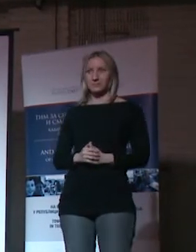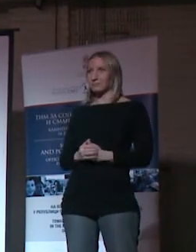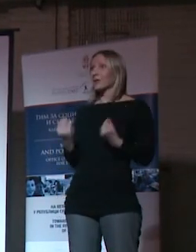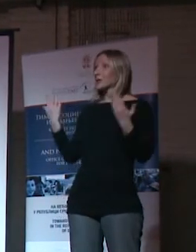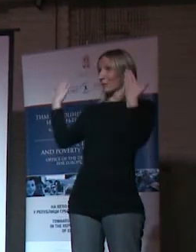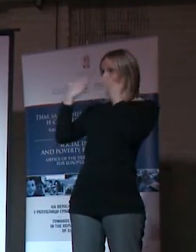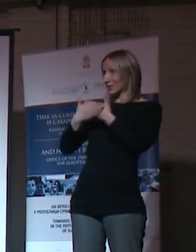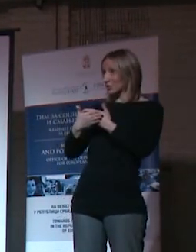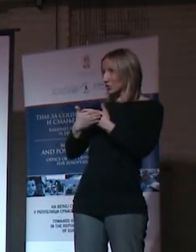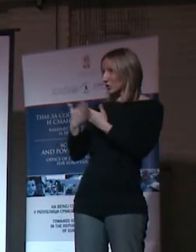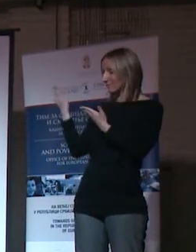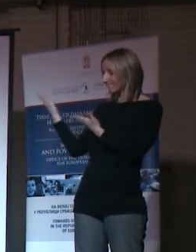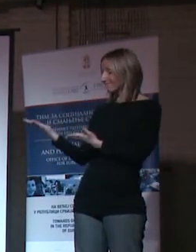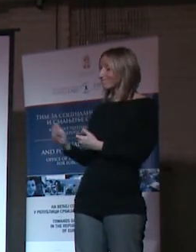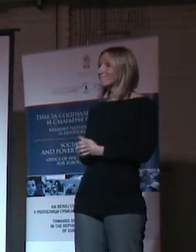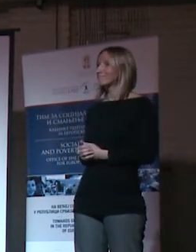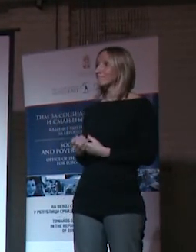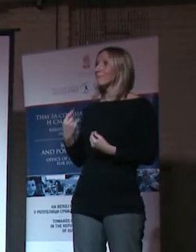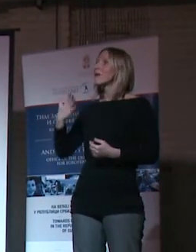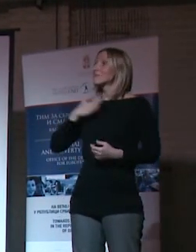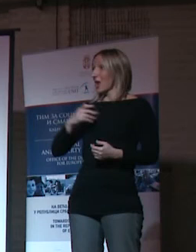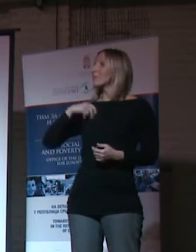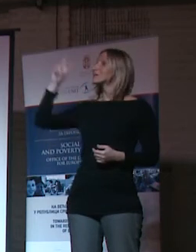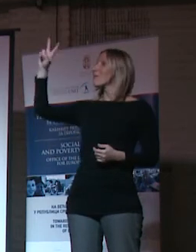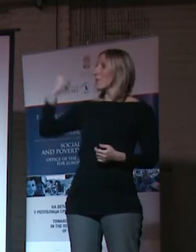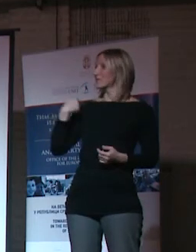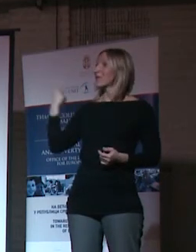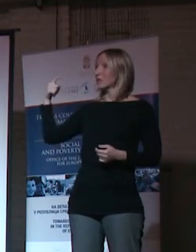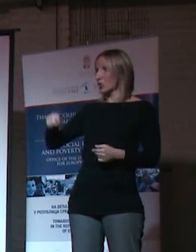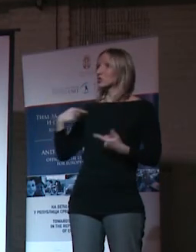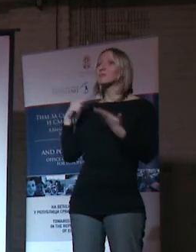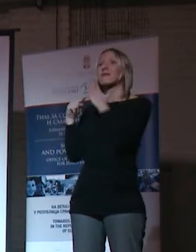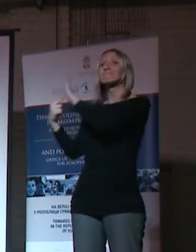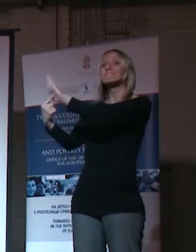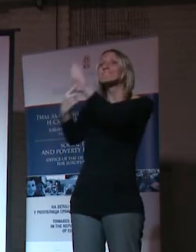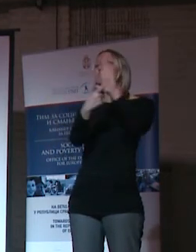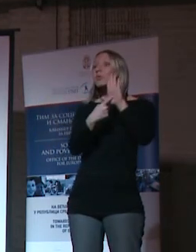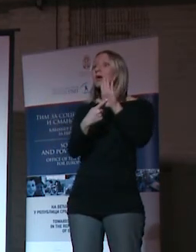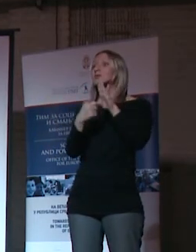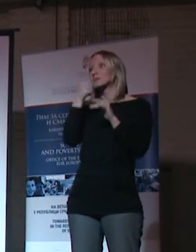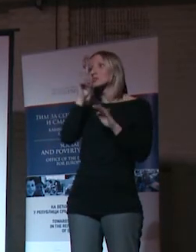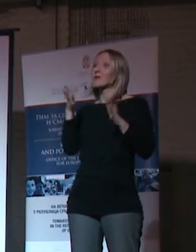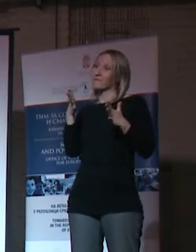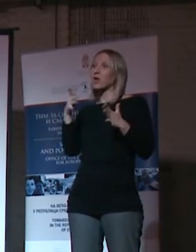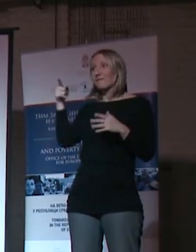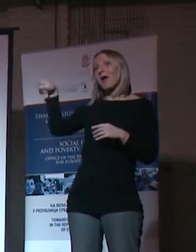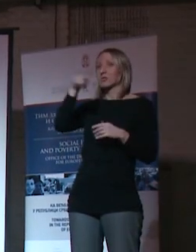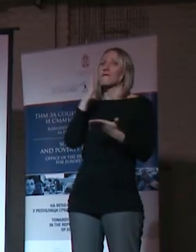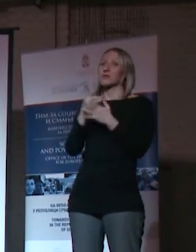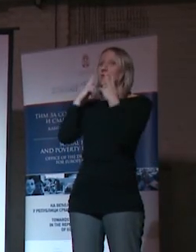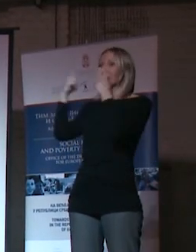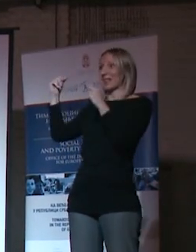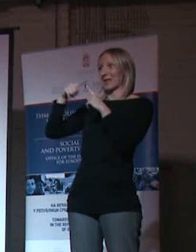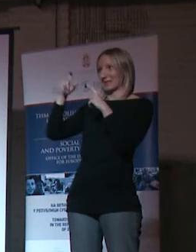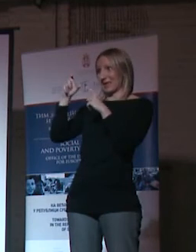Dobro večer. Drago mi je da sam pozvan da dođem i da vam prikažem što ste verovatno već na RTS-u vidjeli.